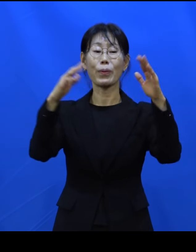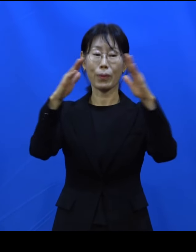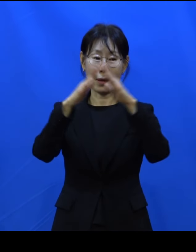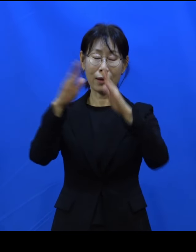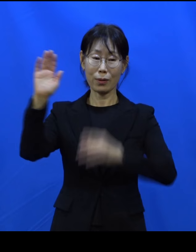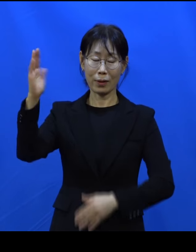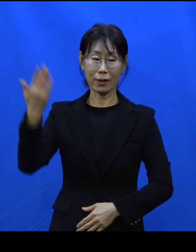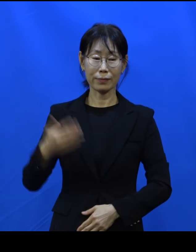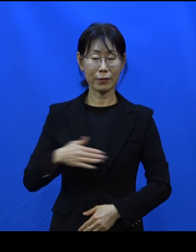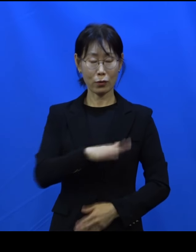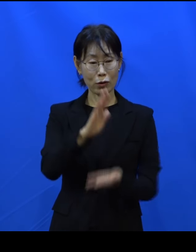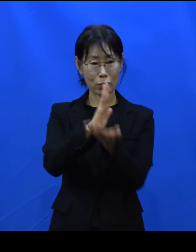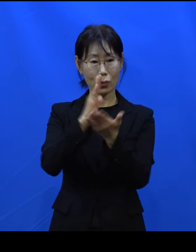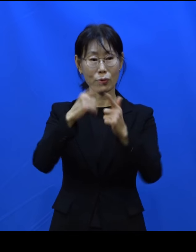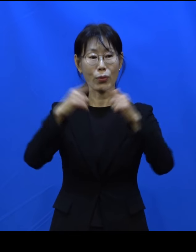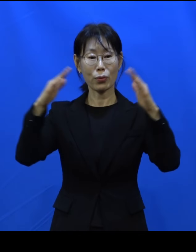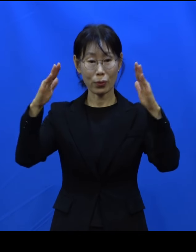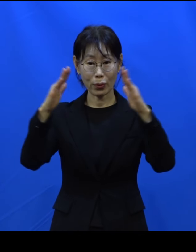우리 교회